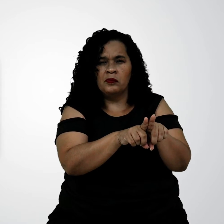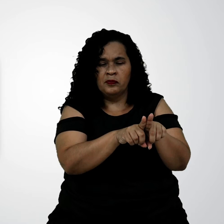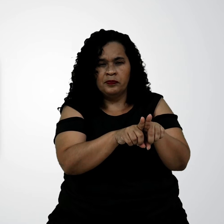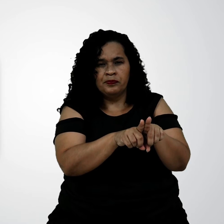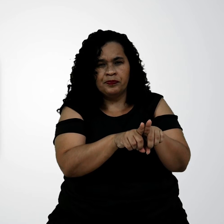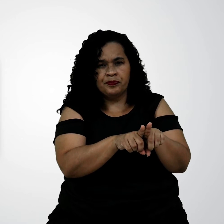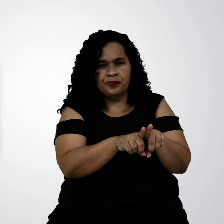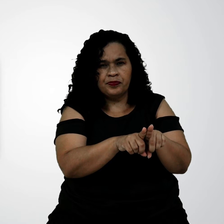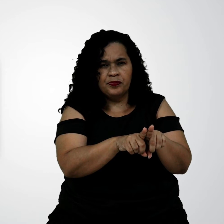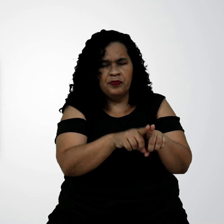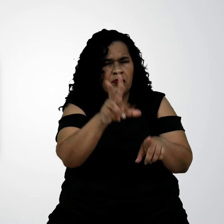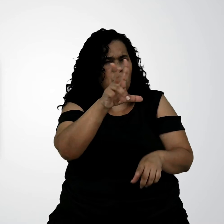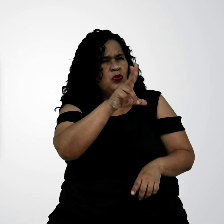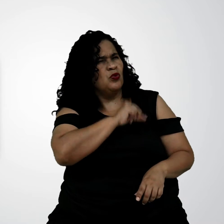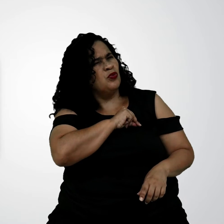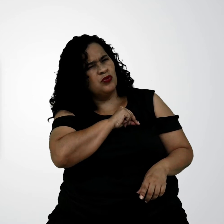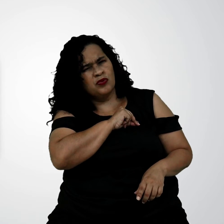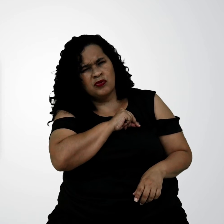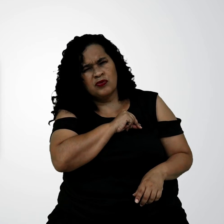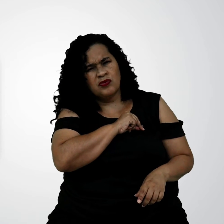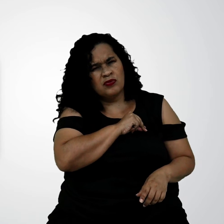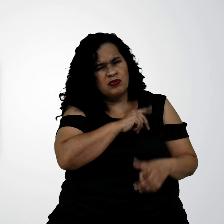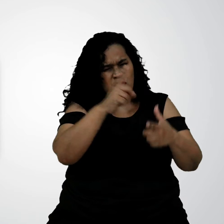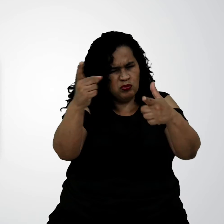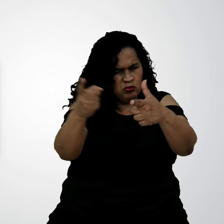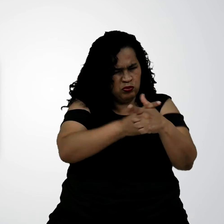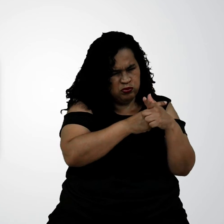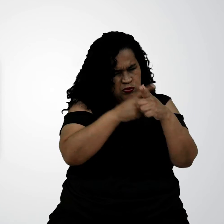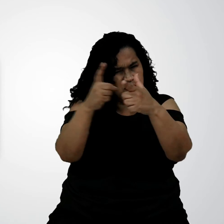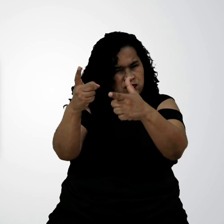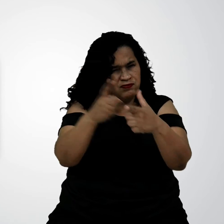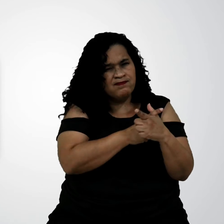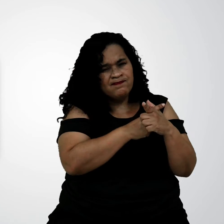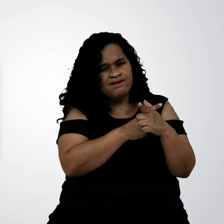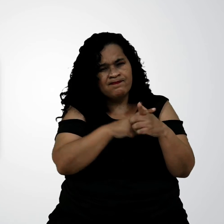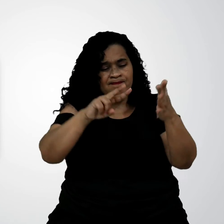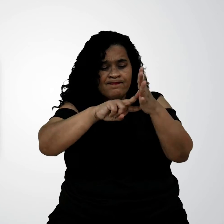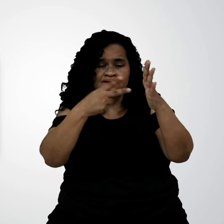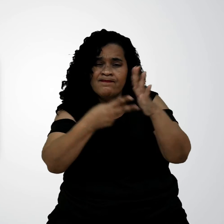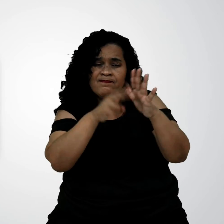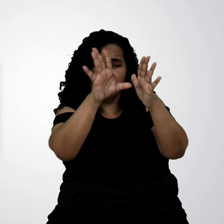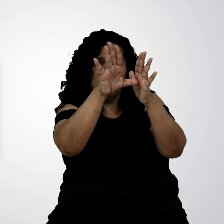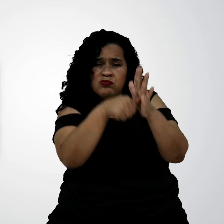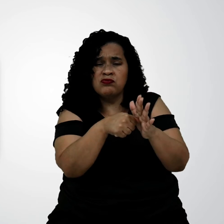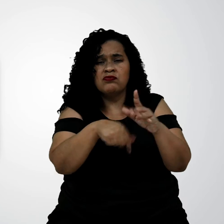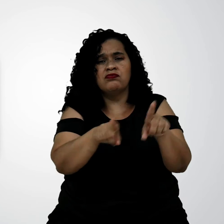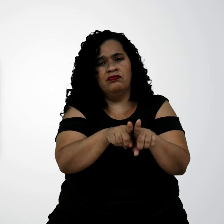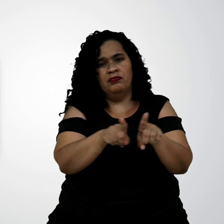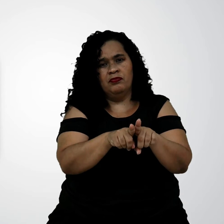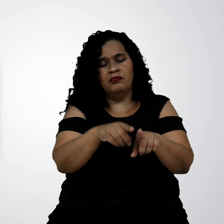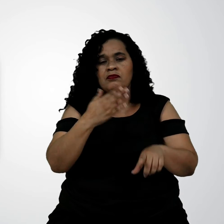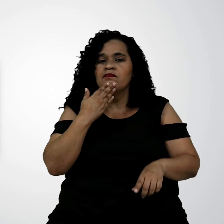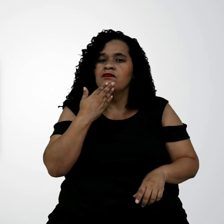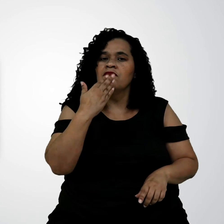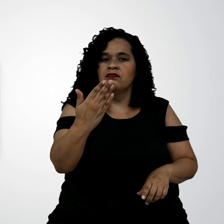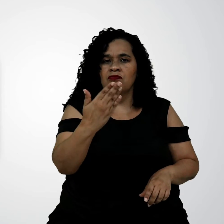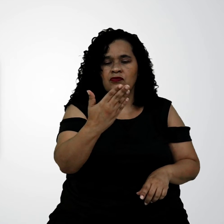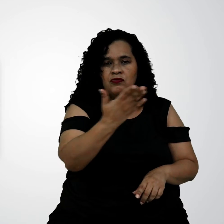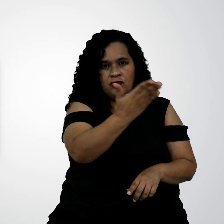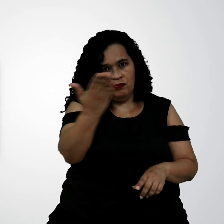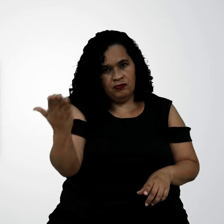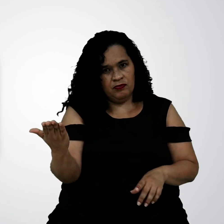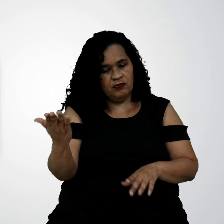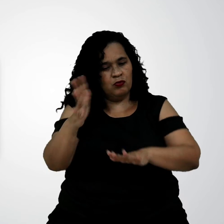nas dívidas, outro ladrão. E o meu pedido é: tome cuidado com